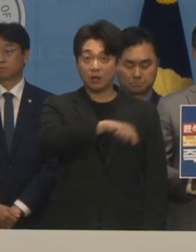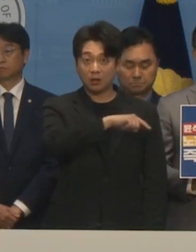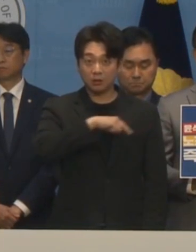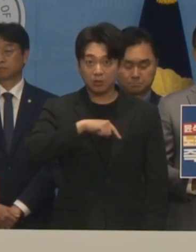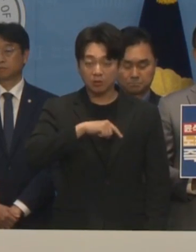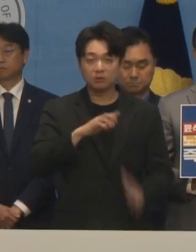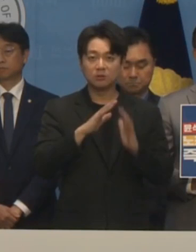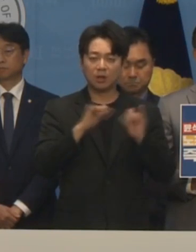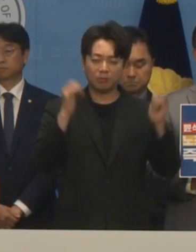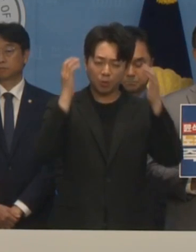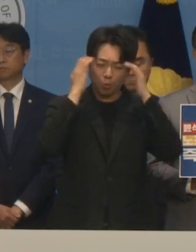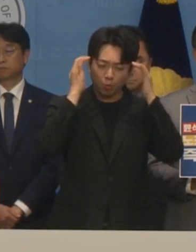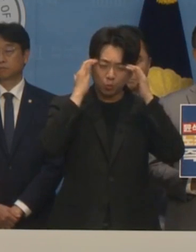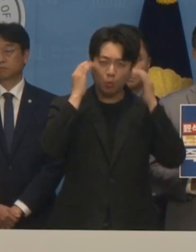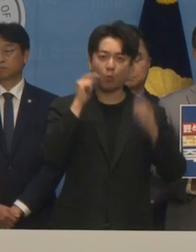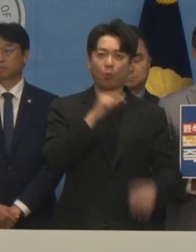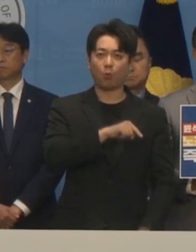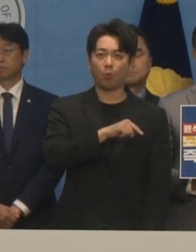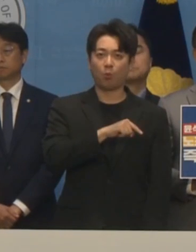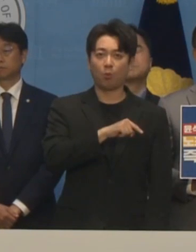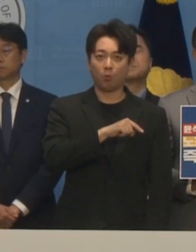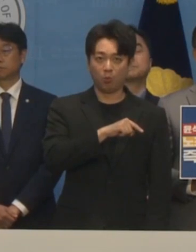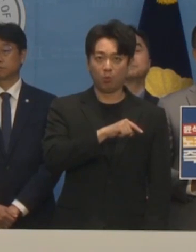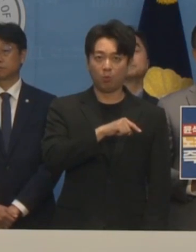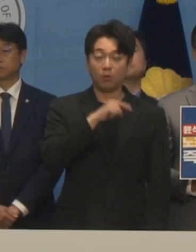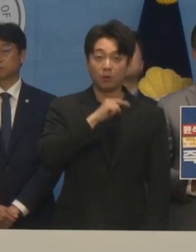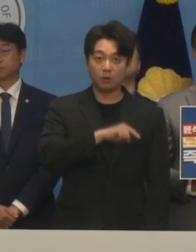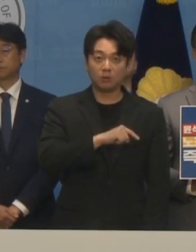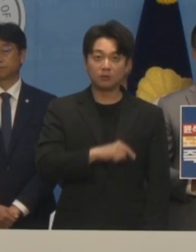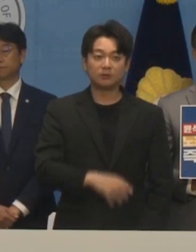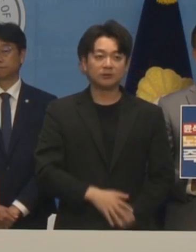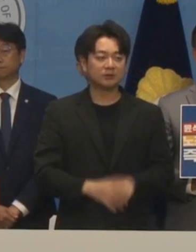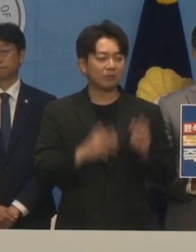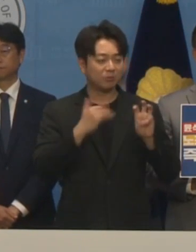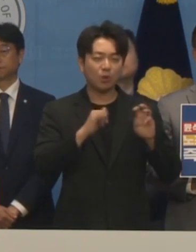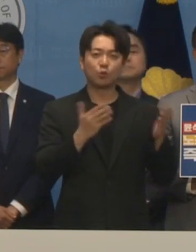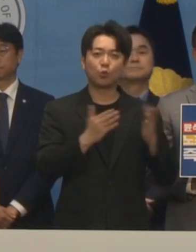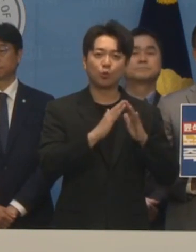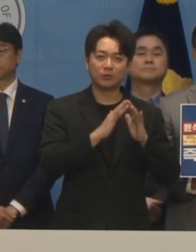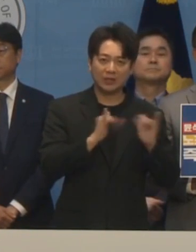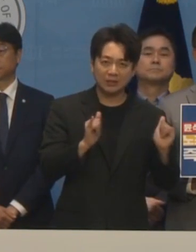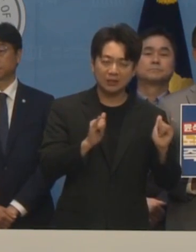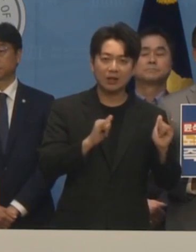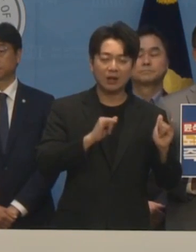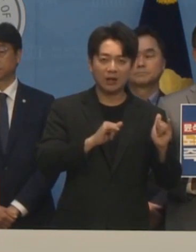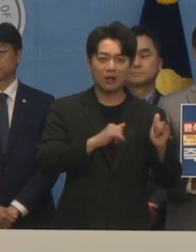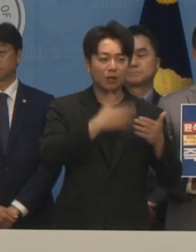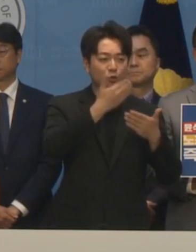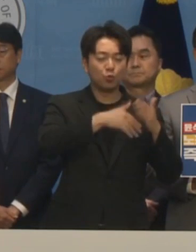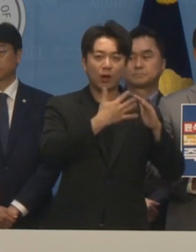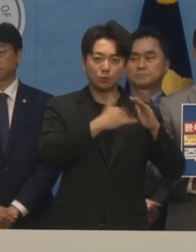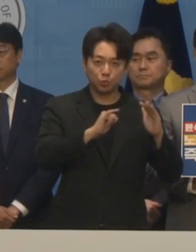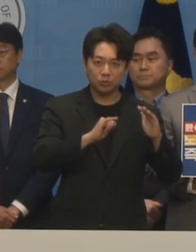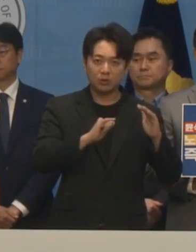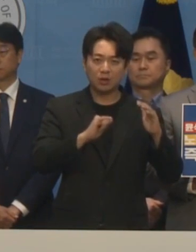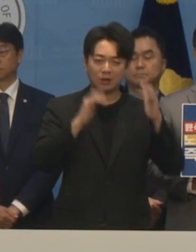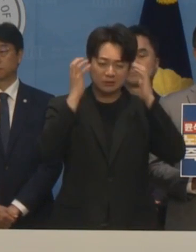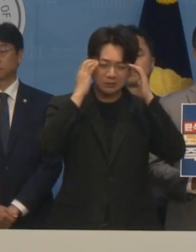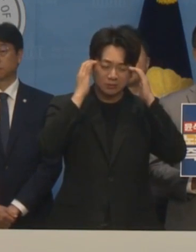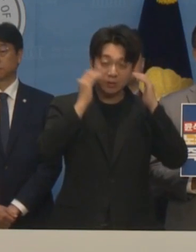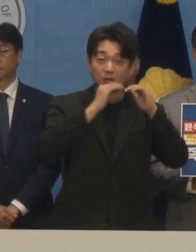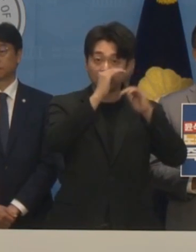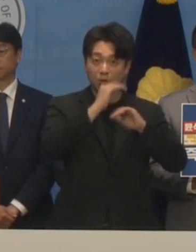고통을, 그리고 그 사이 삶을 등진 30여 명의 노동자와 그 가족들이 남긴 절규는 단 한 번이라도